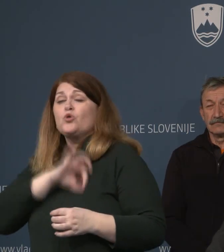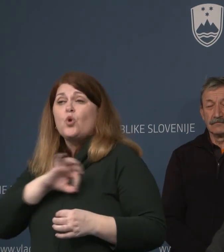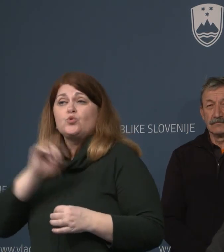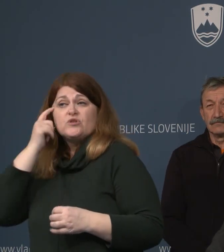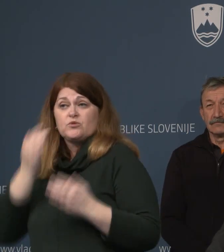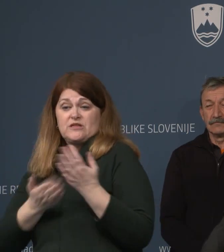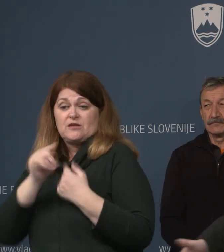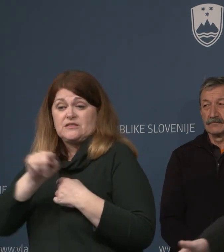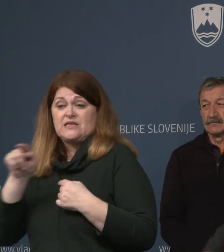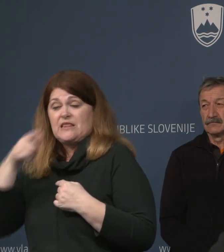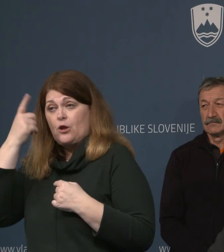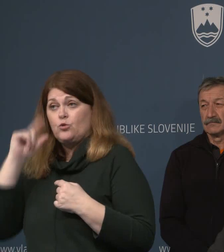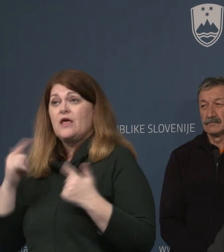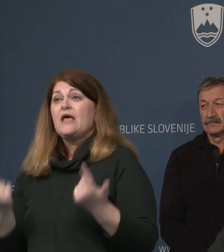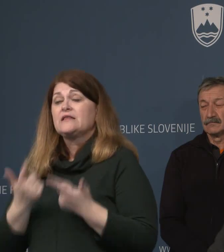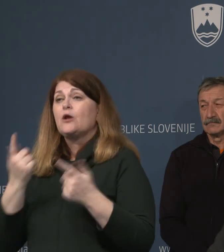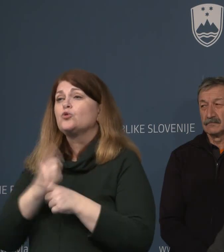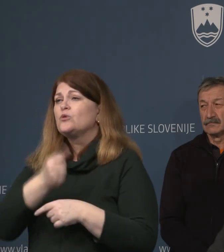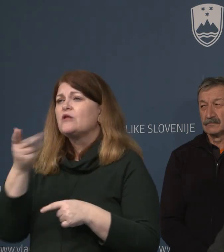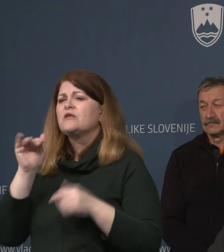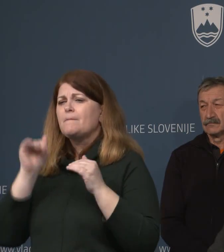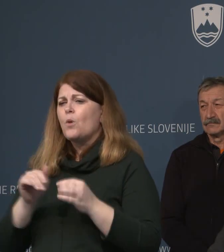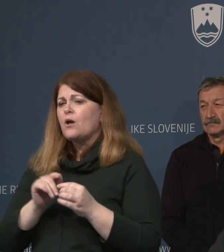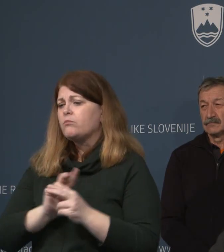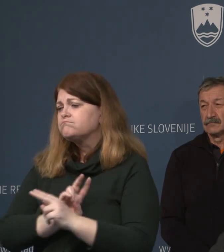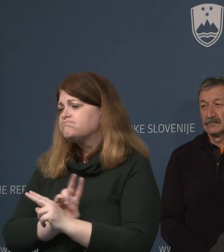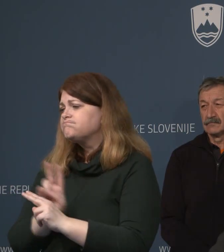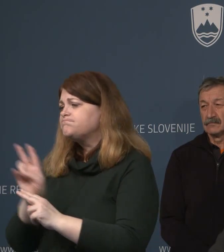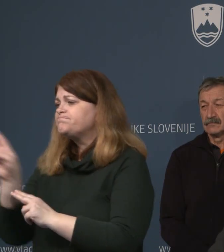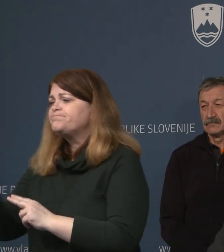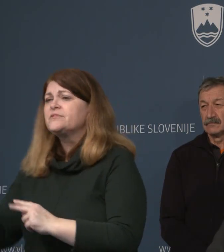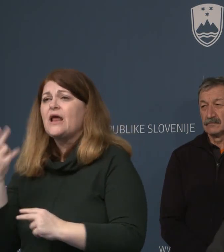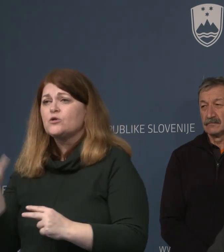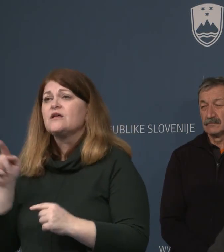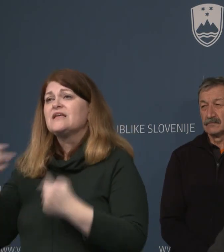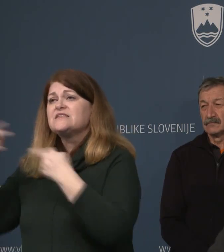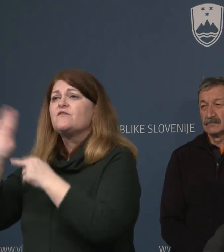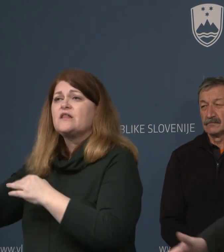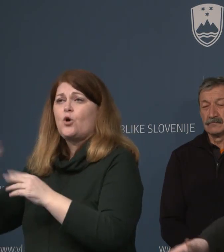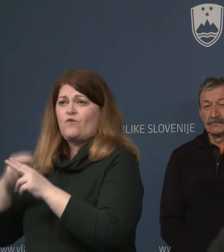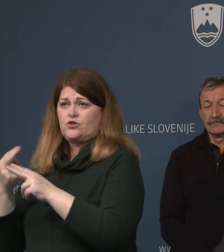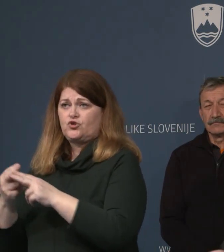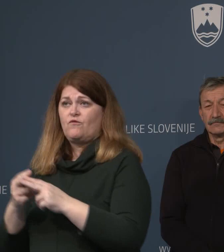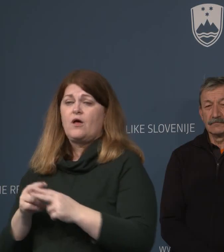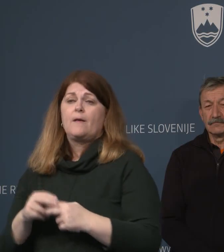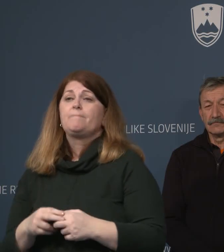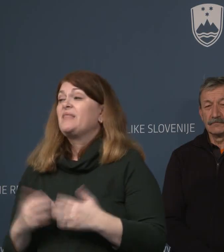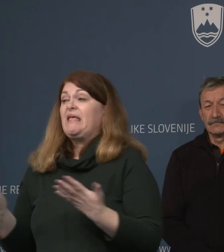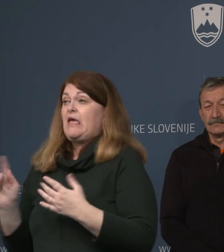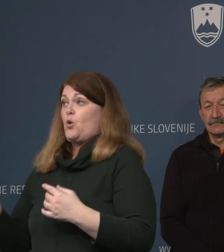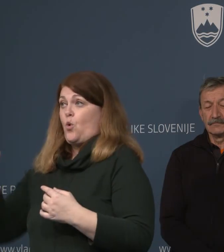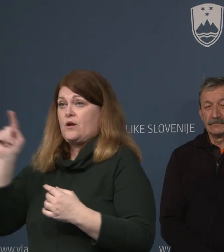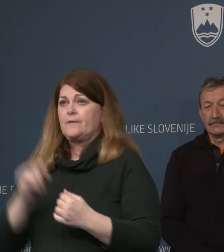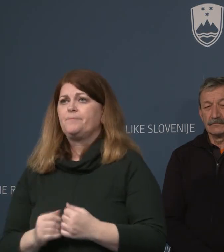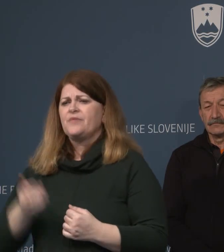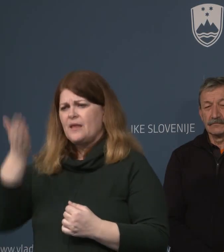lahko tudi nekateri, ki morajo tranzitirati, vrnejo v to svojo izvorno državo. Kdorkoli že pač je. Prej